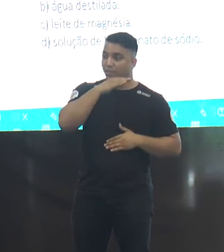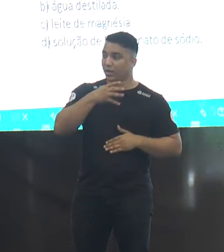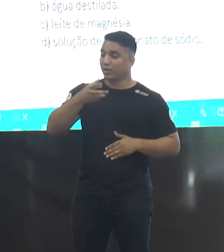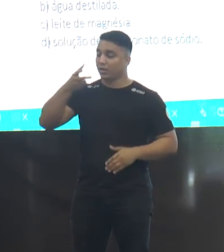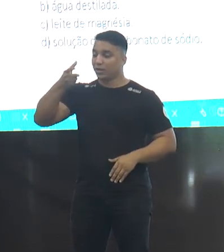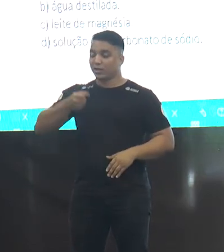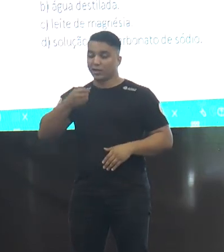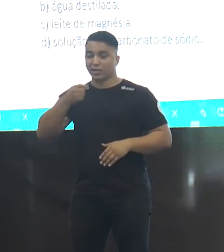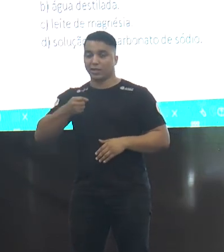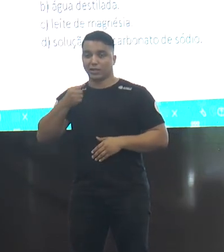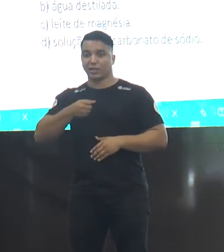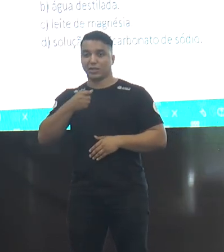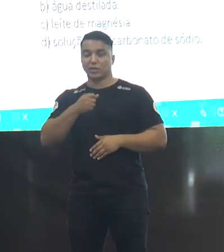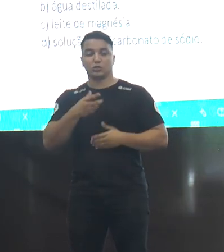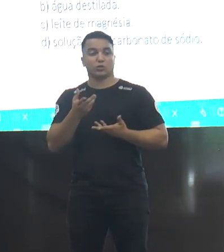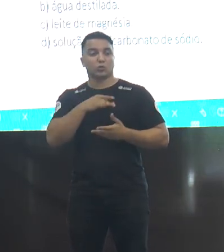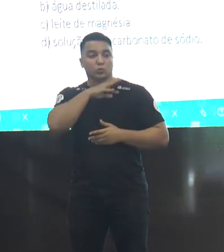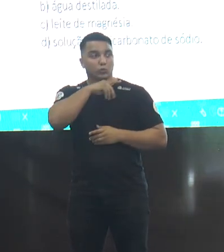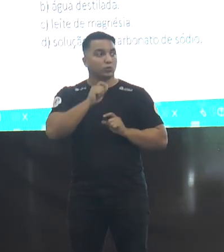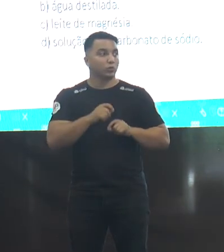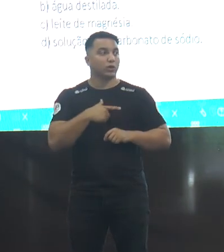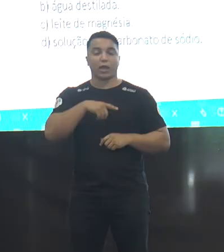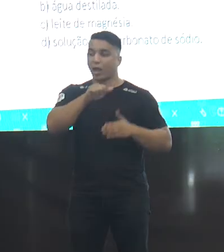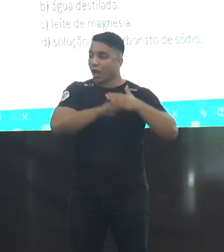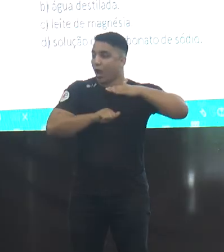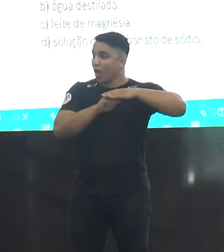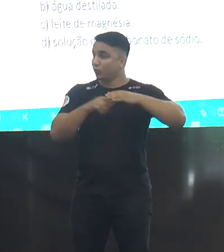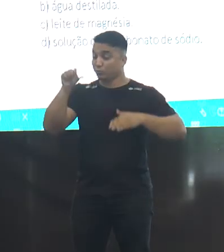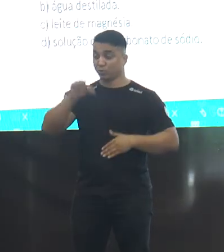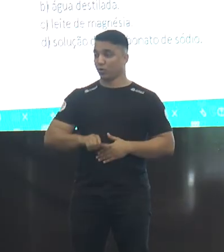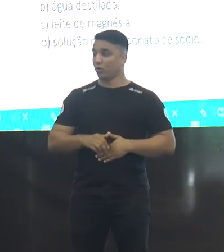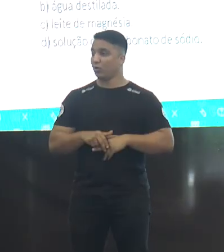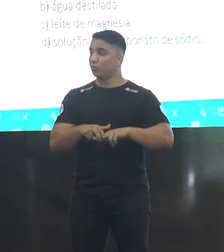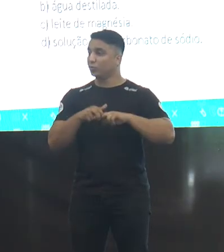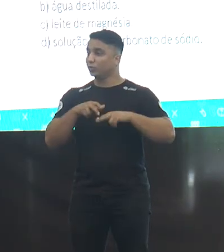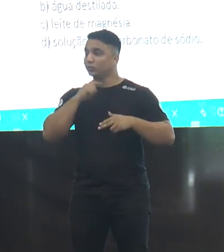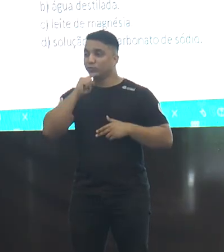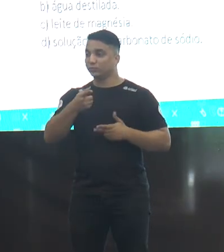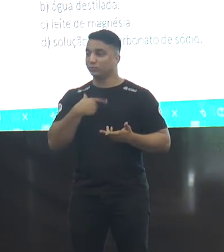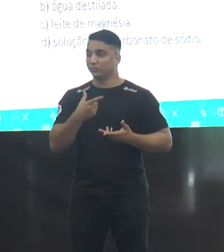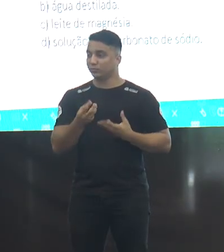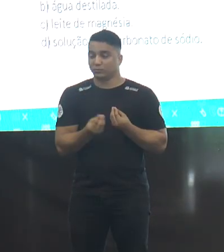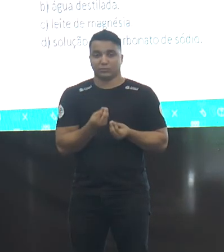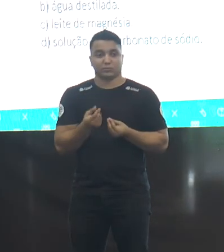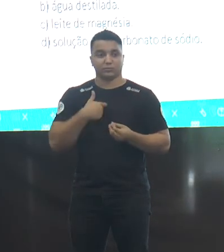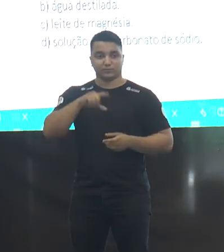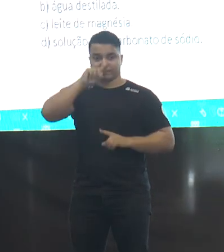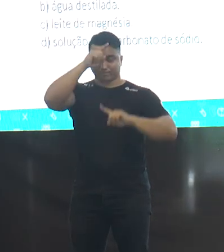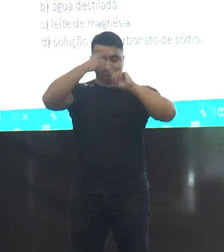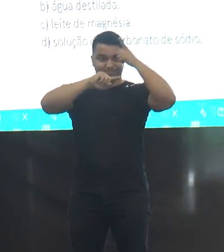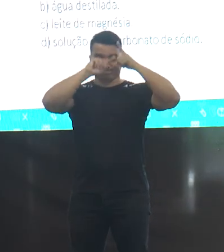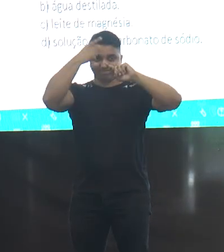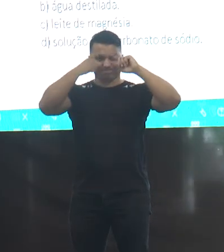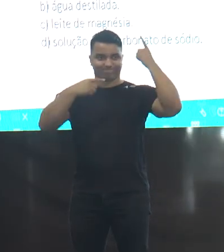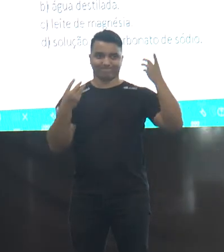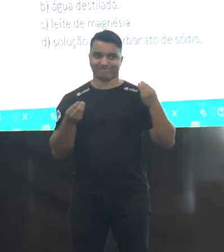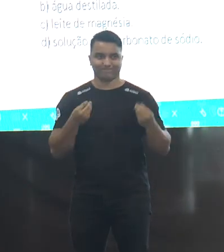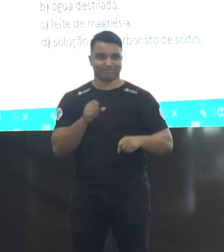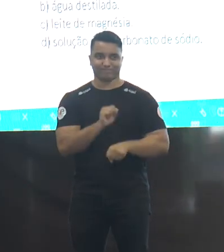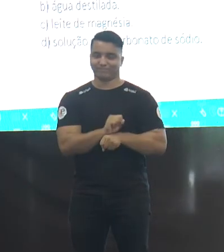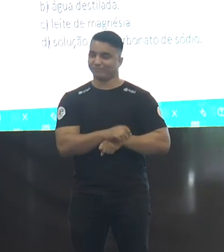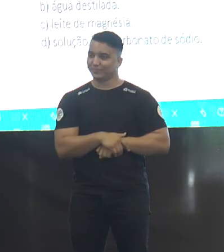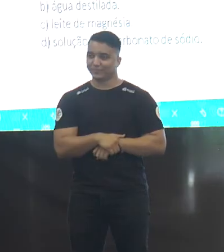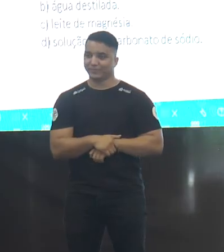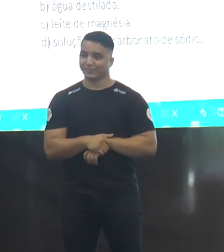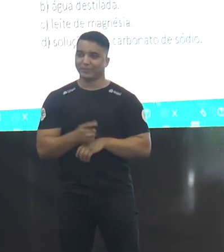leite azedo, com leite estragado, aí é que é ácido mesmo, né? Então deixem de criatividade, tá? Negócio de leite com manga aqui,